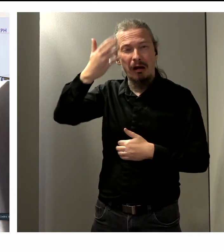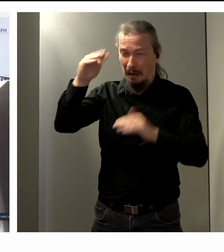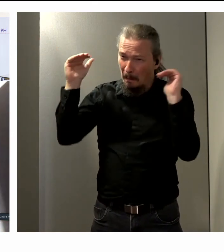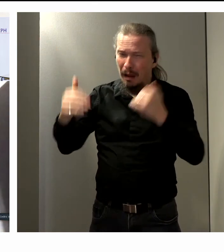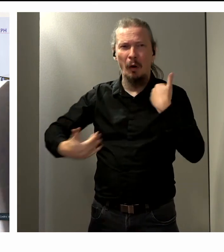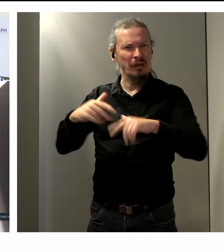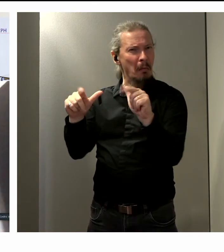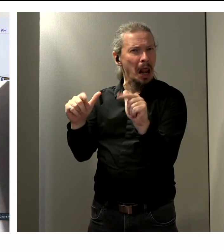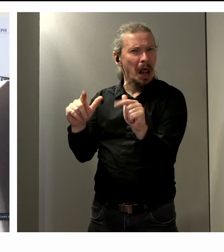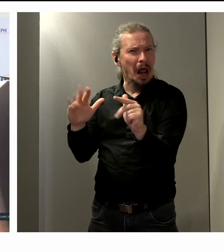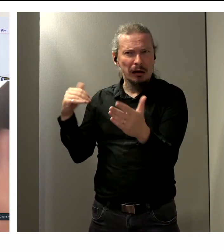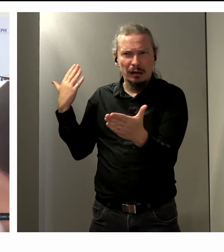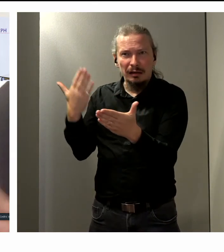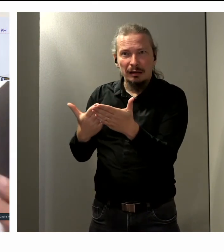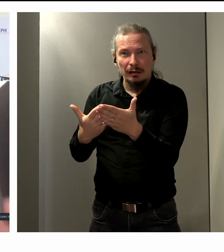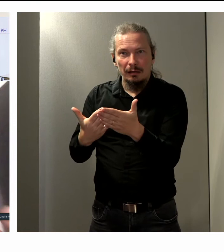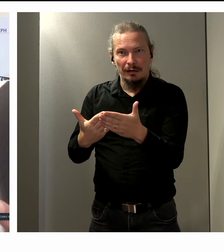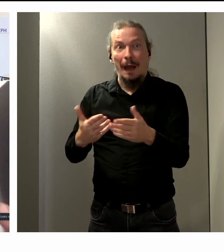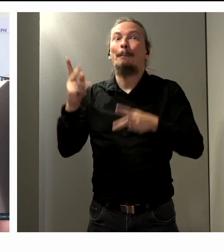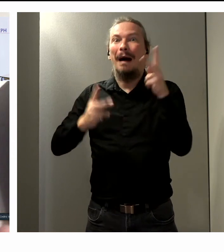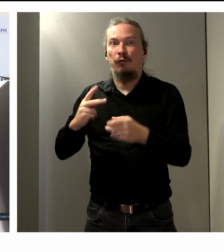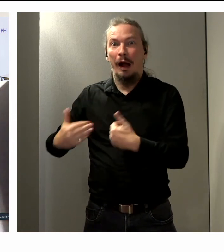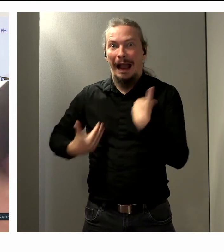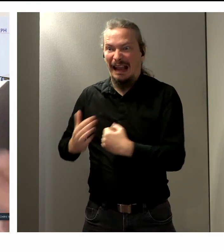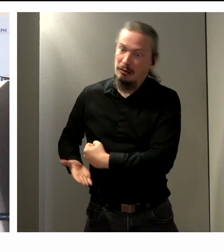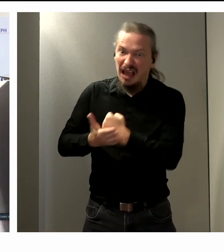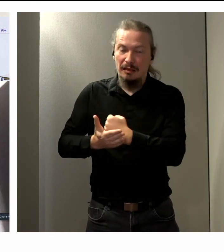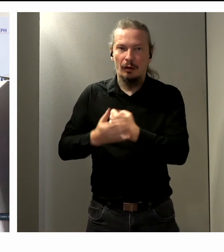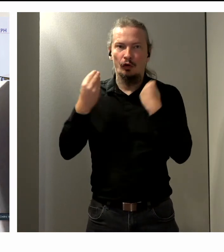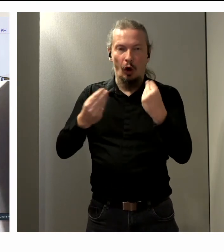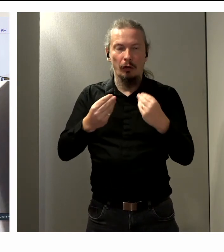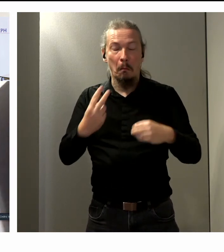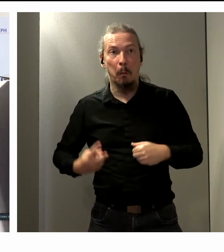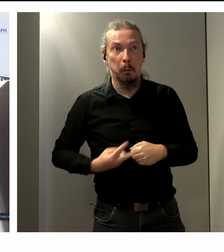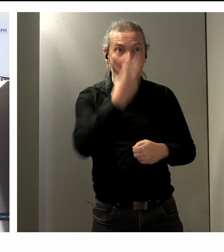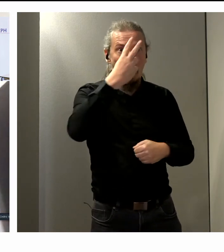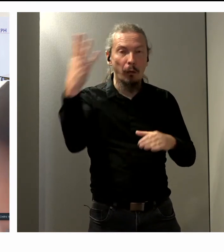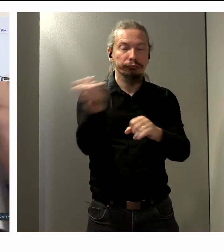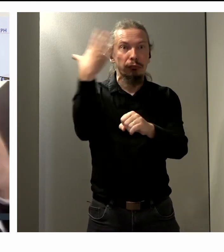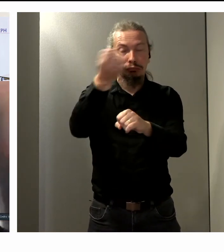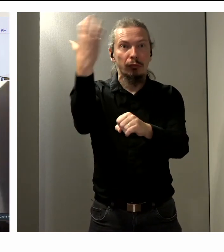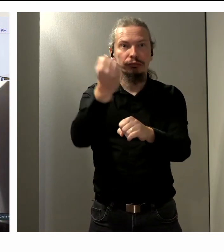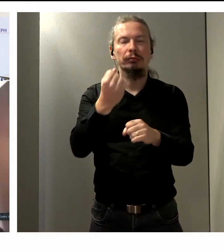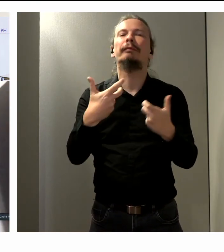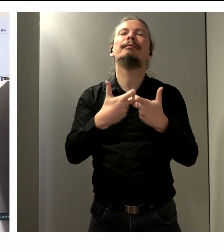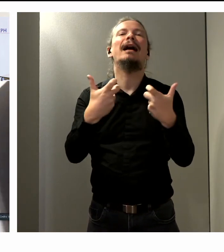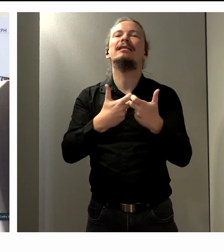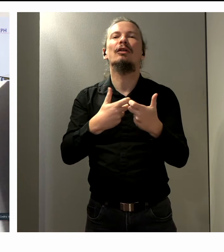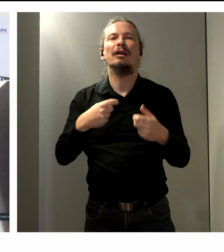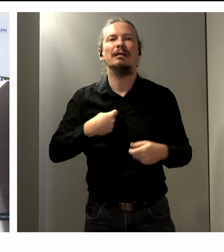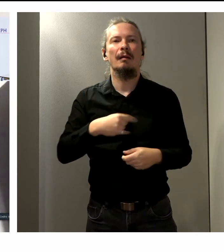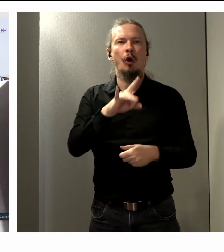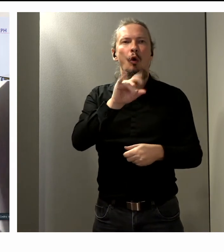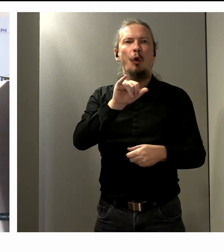leur handicap, et parfois en s'appuyant sur leur handicap, ils ont pu réaliser des choses extraordinaires. On pense tous à